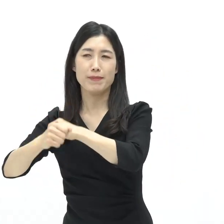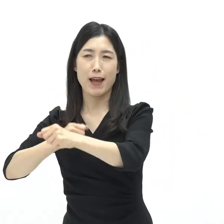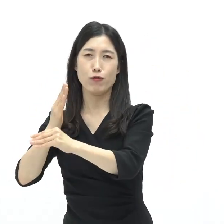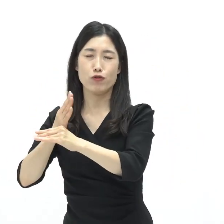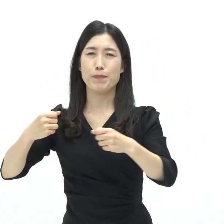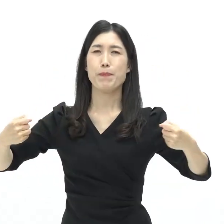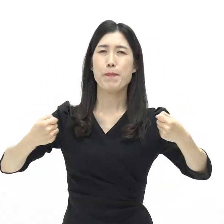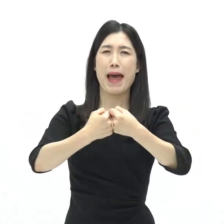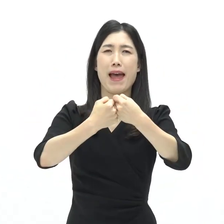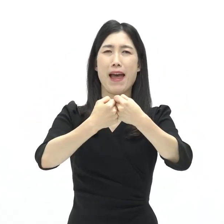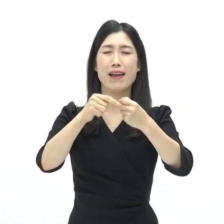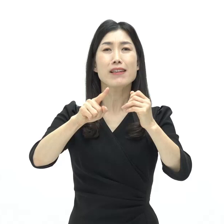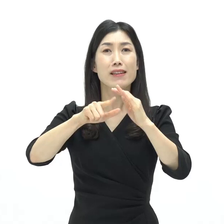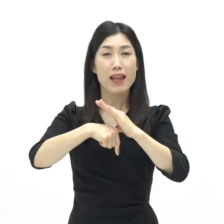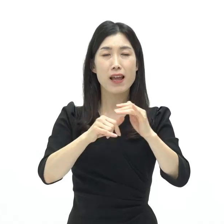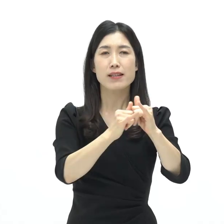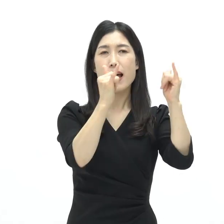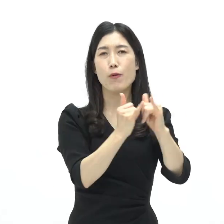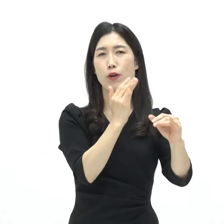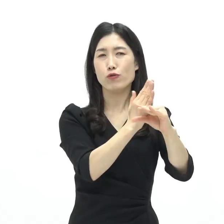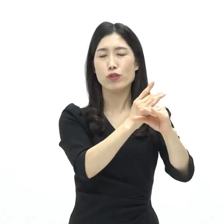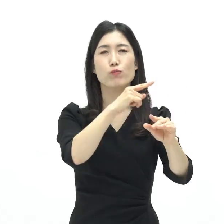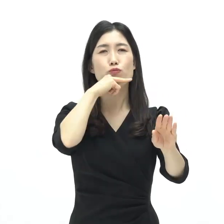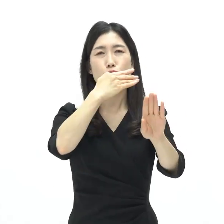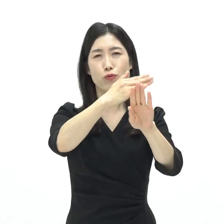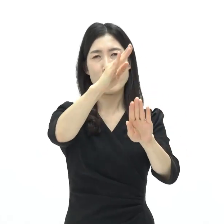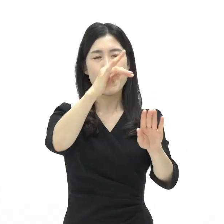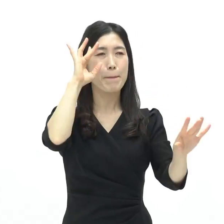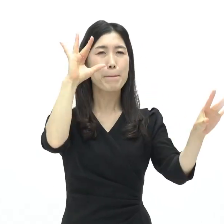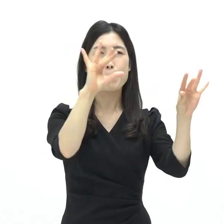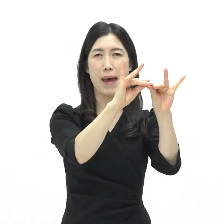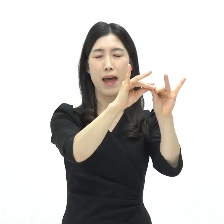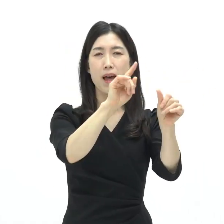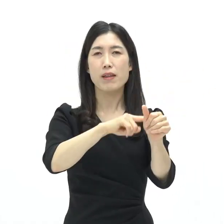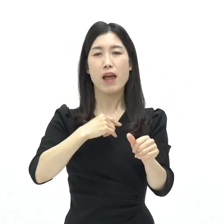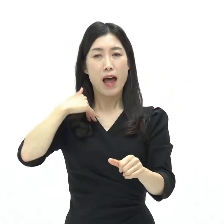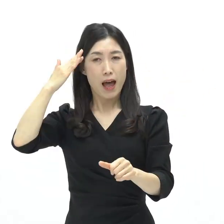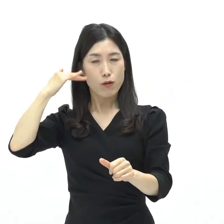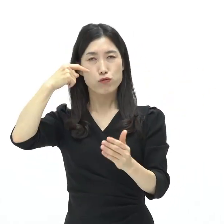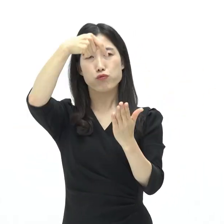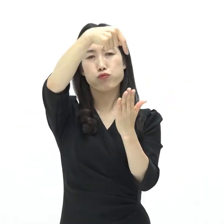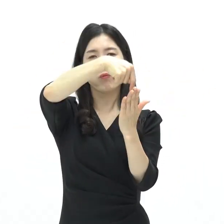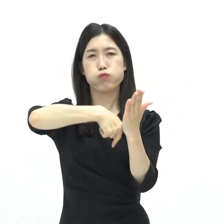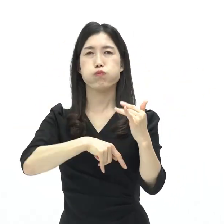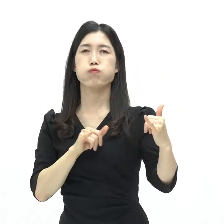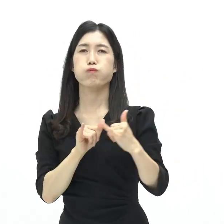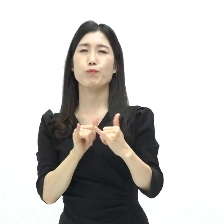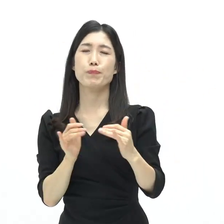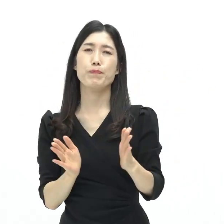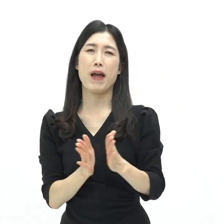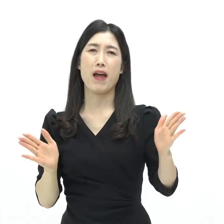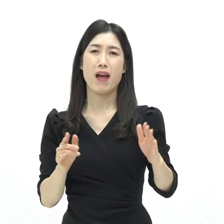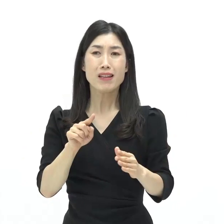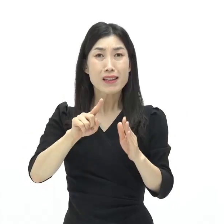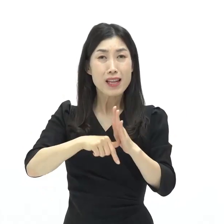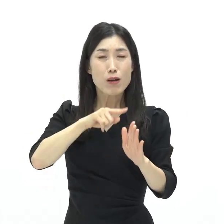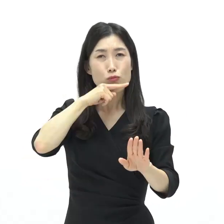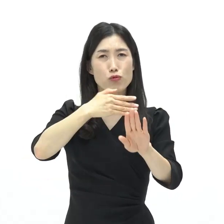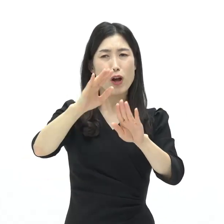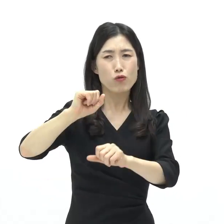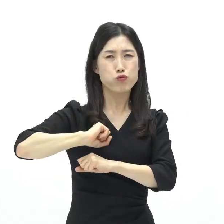사상이 대립하고 있던 중 사회주의 사상을 내세운 북한군이 우리나라를 침공한 거예요. 북한보다